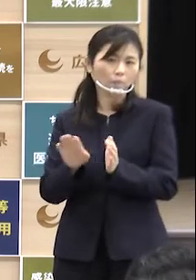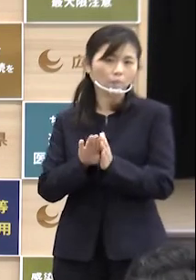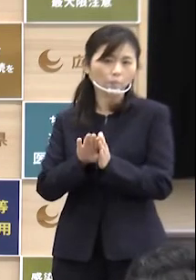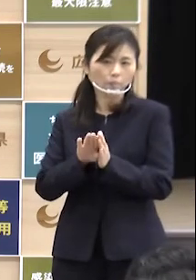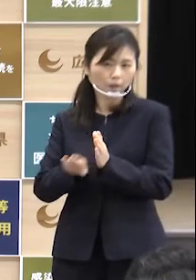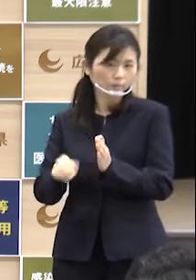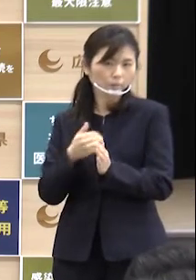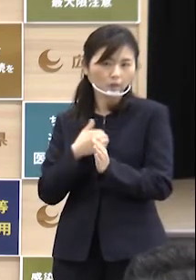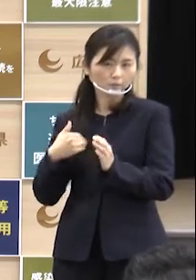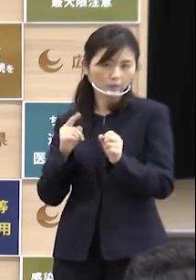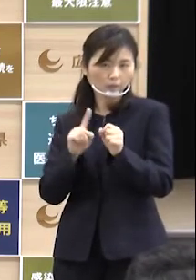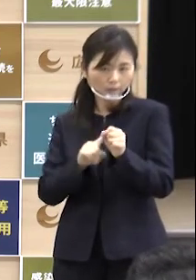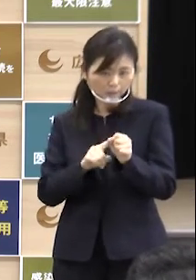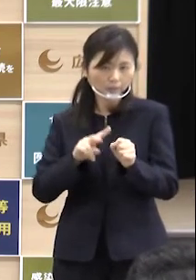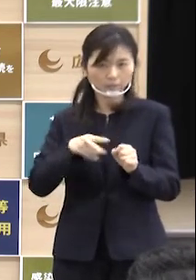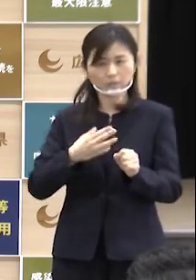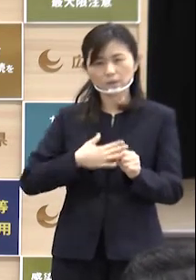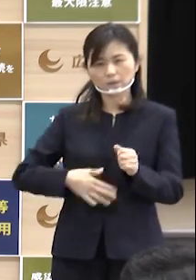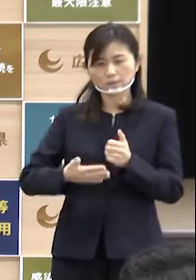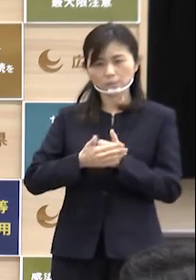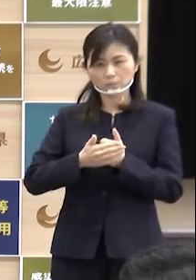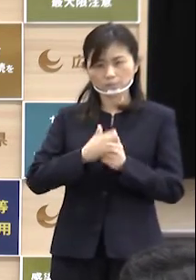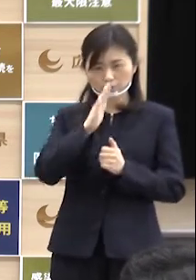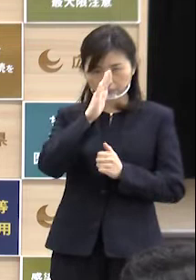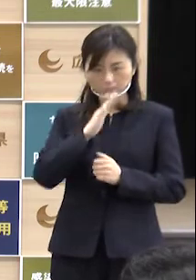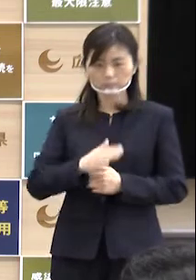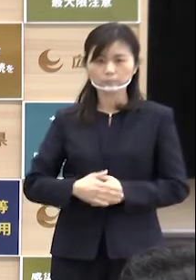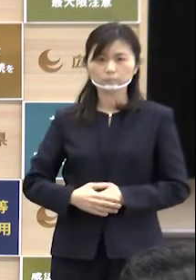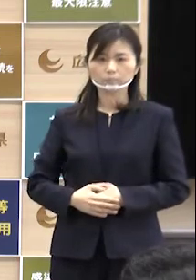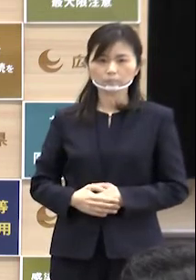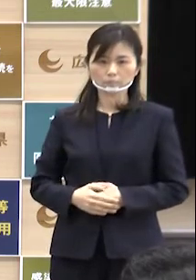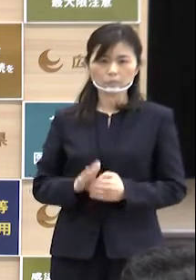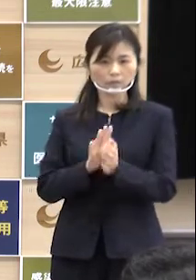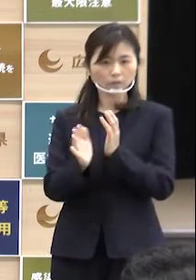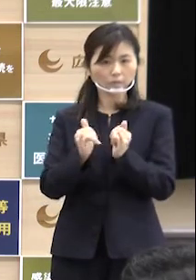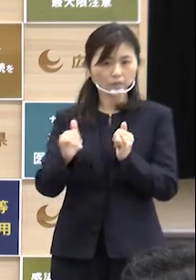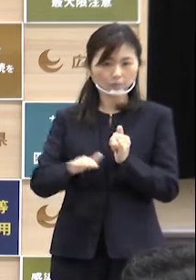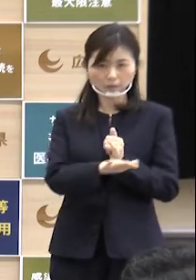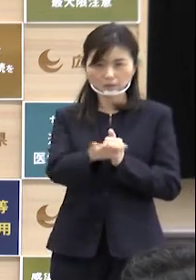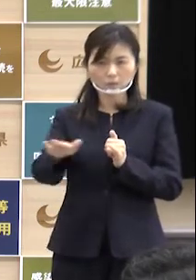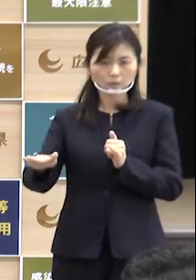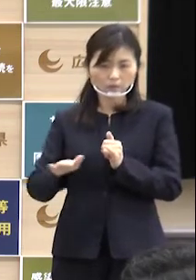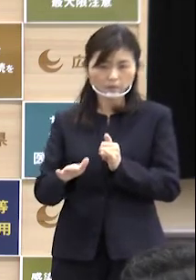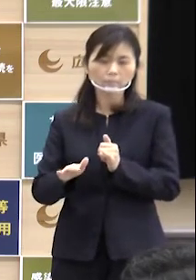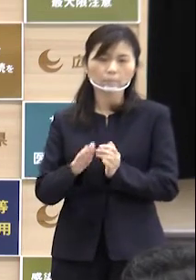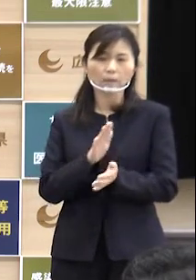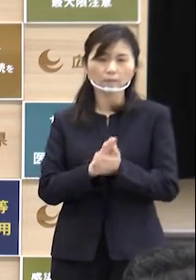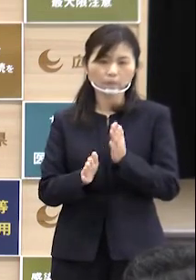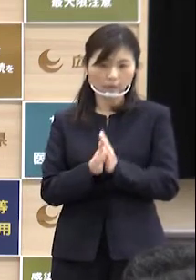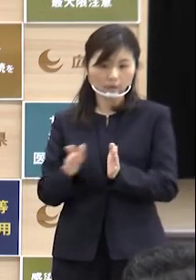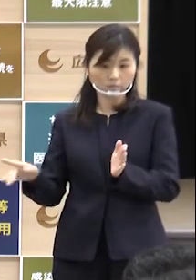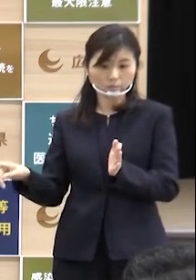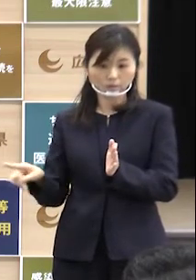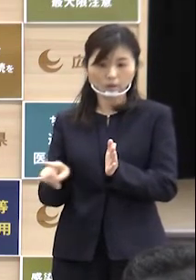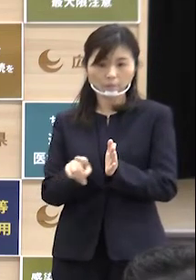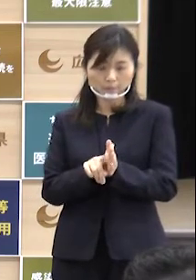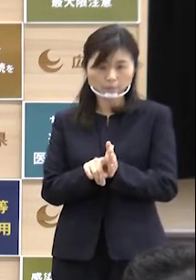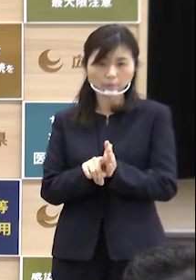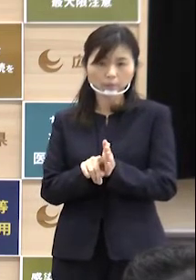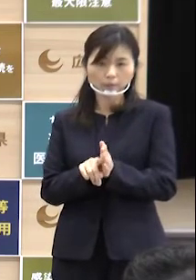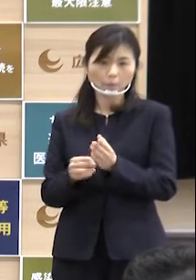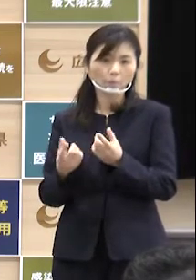力をお願いしたいと思っております。また県民の皆様には改めてですね、これまでと